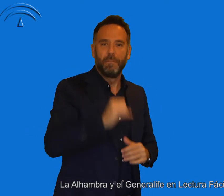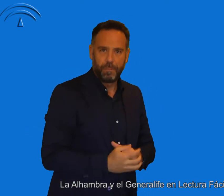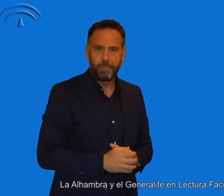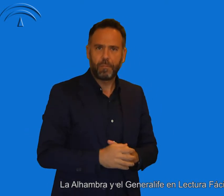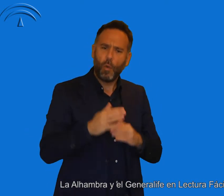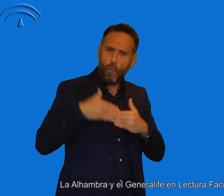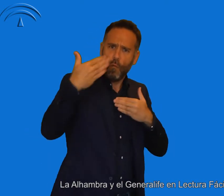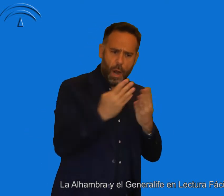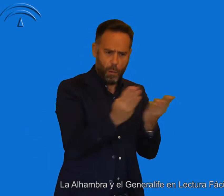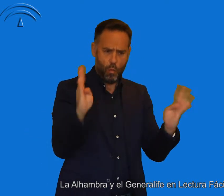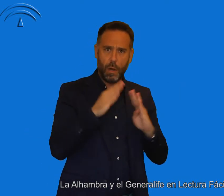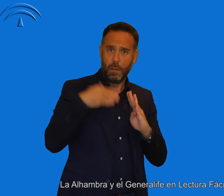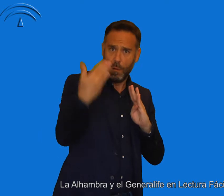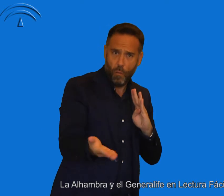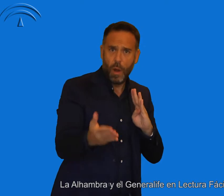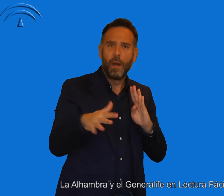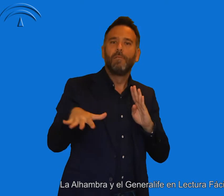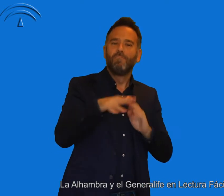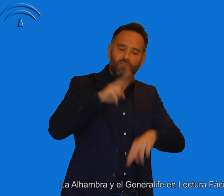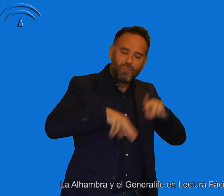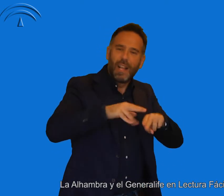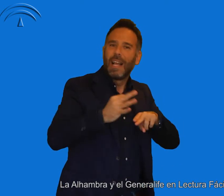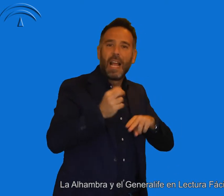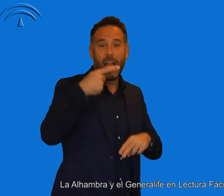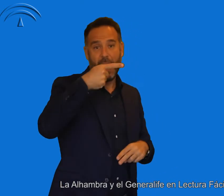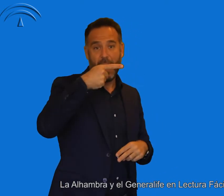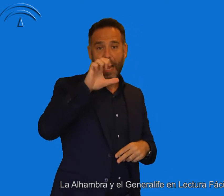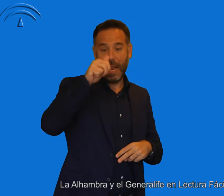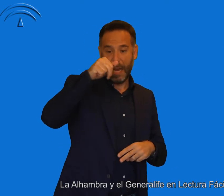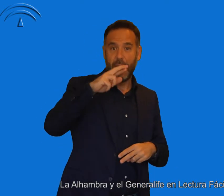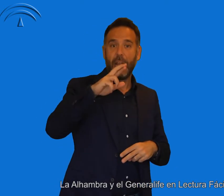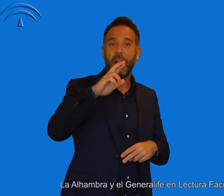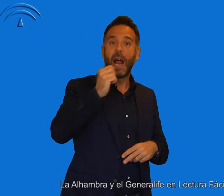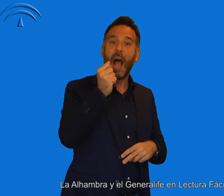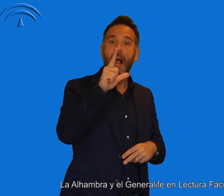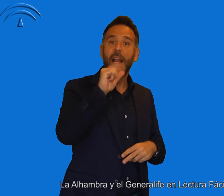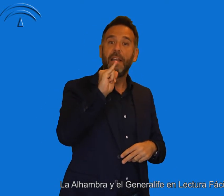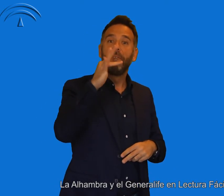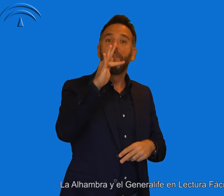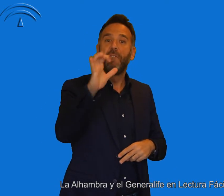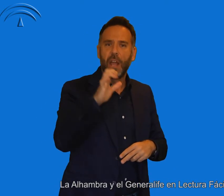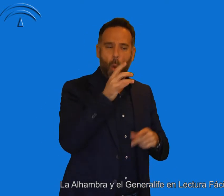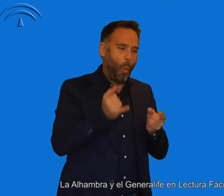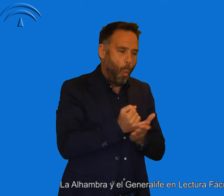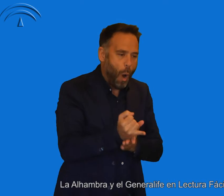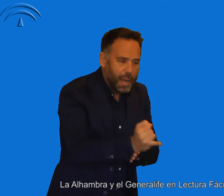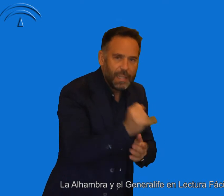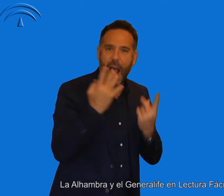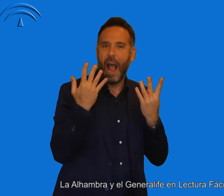Fuera de las murallas, en la colina cercana, los sultanes construyeron el Generalife, un lugar de